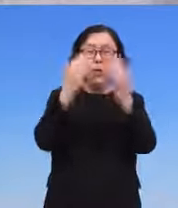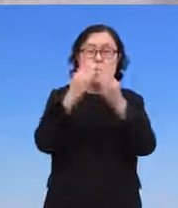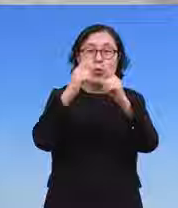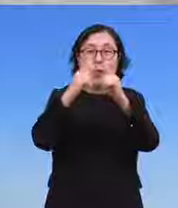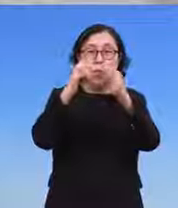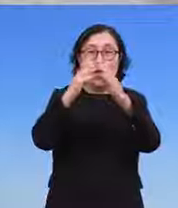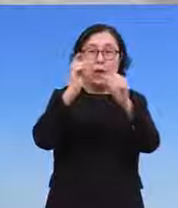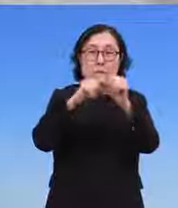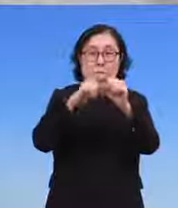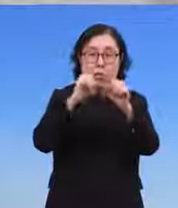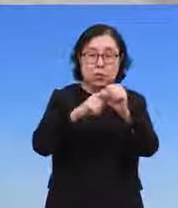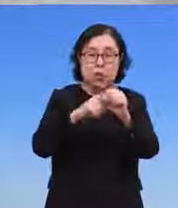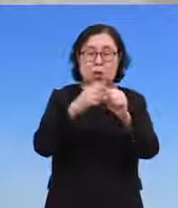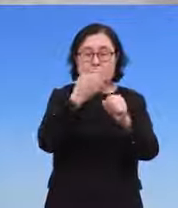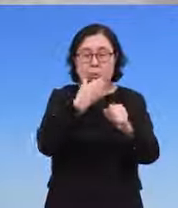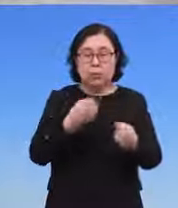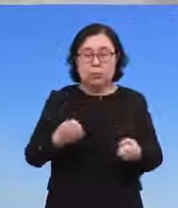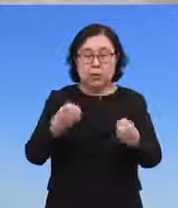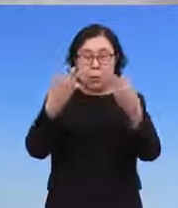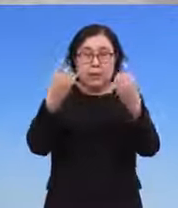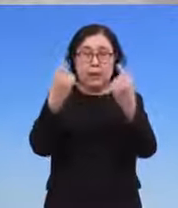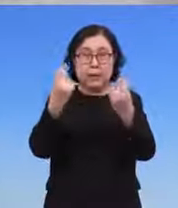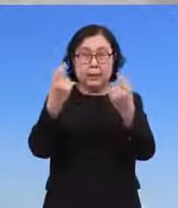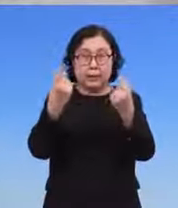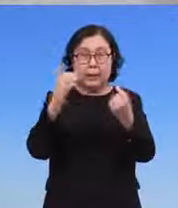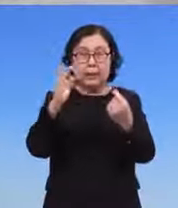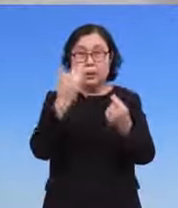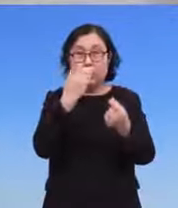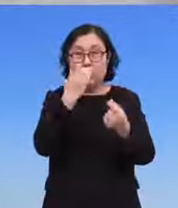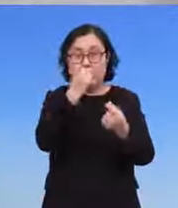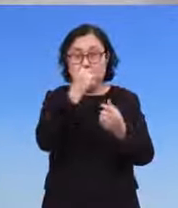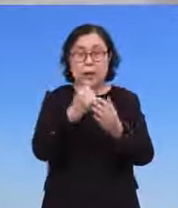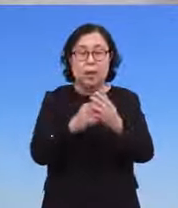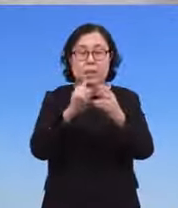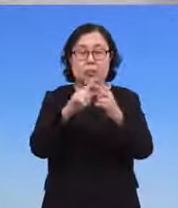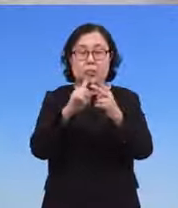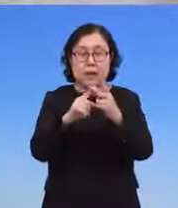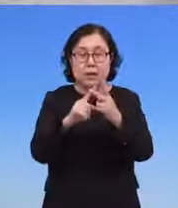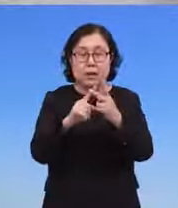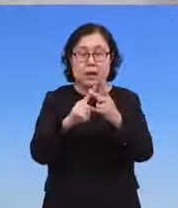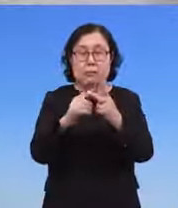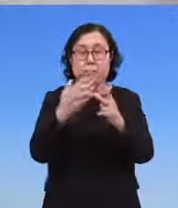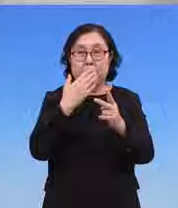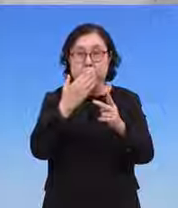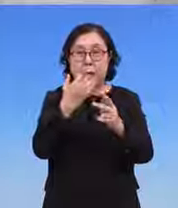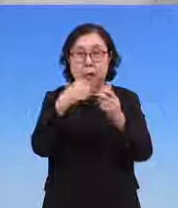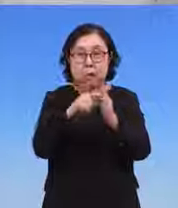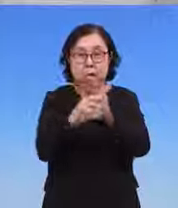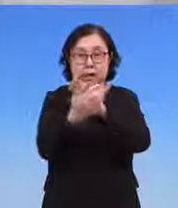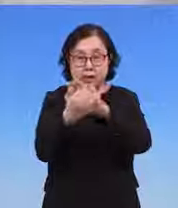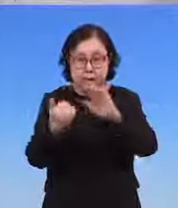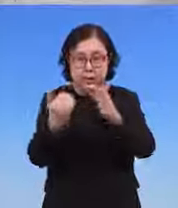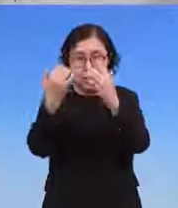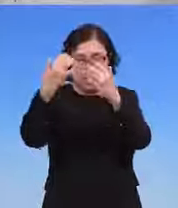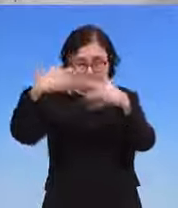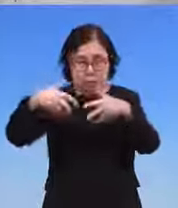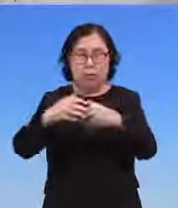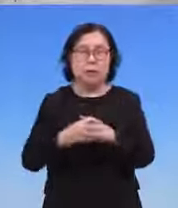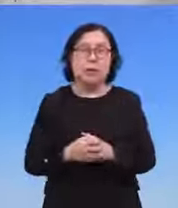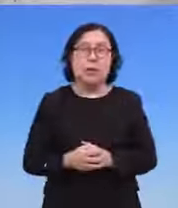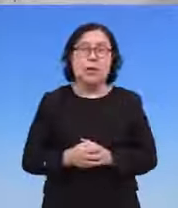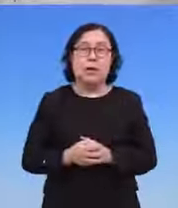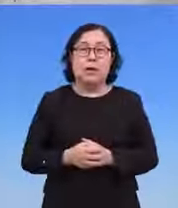축제와 같이 일이 이루어질 수 있도록 은혜 내려주시고 무엇보다 이 두 가지가 가능하기 위한 전제 조건